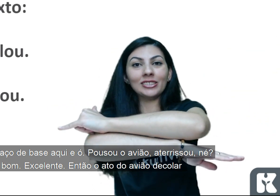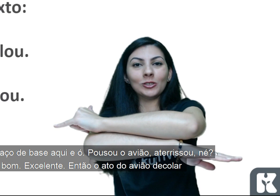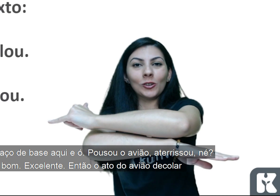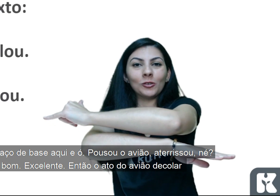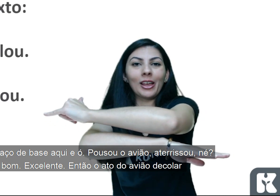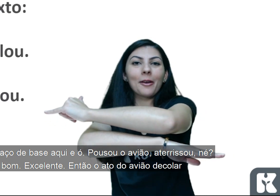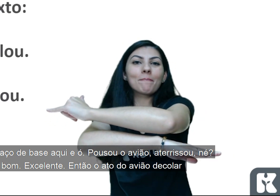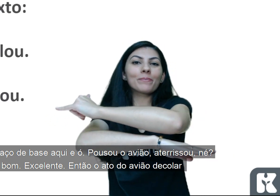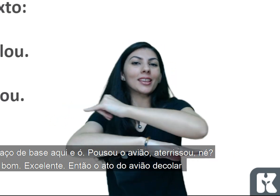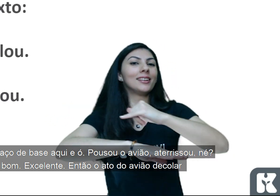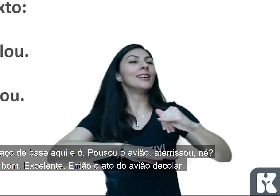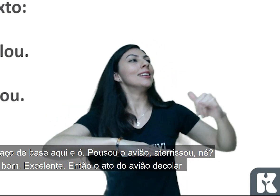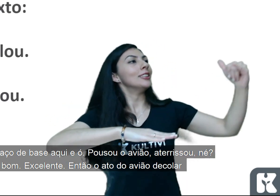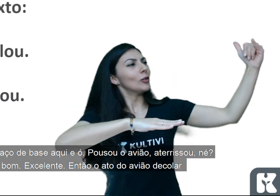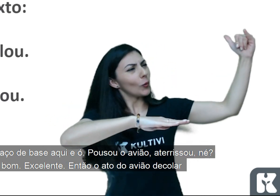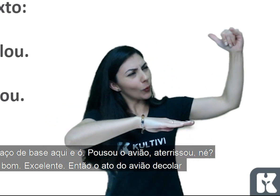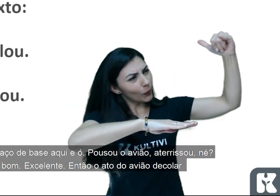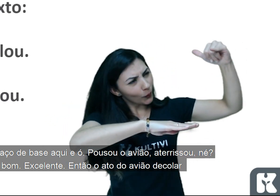Aterrissou, né?